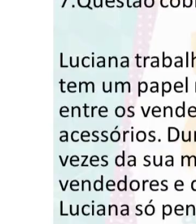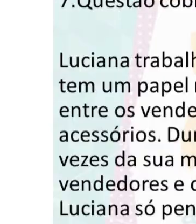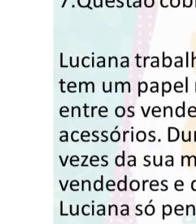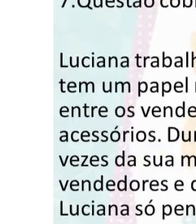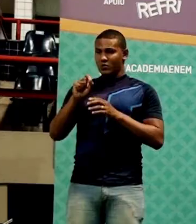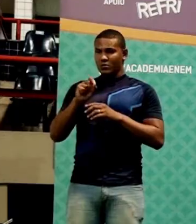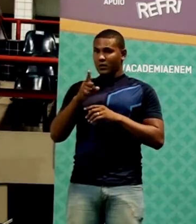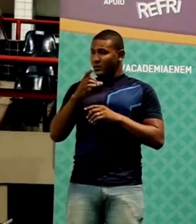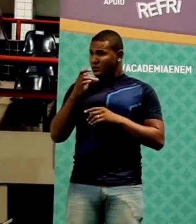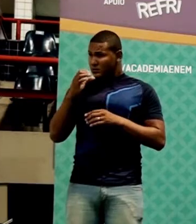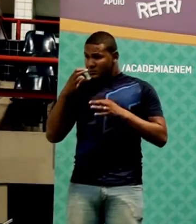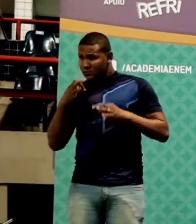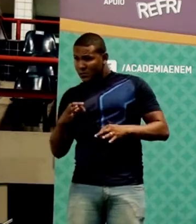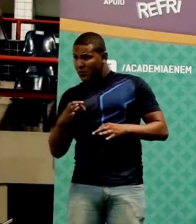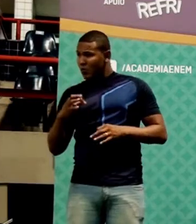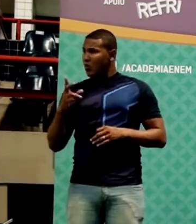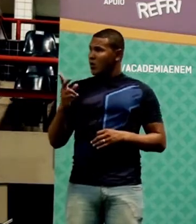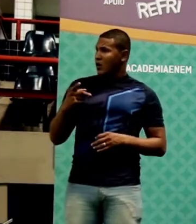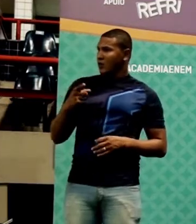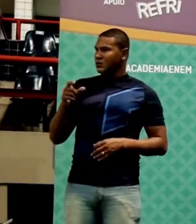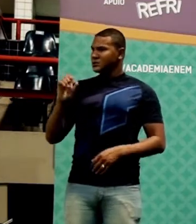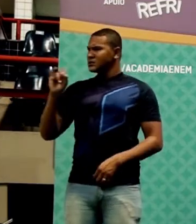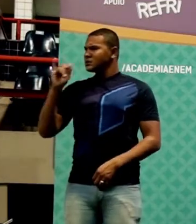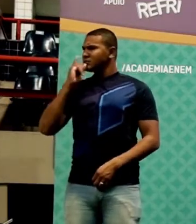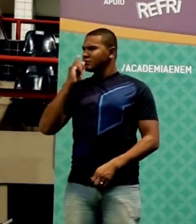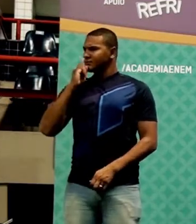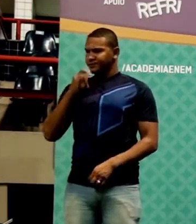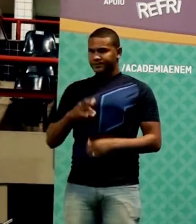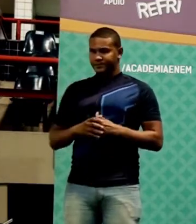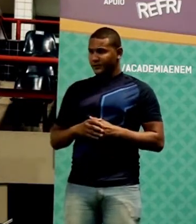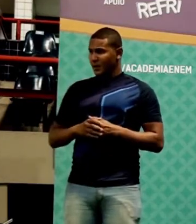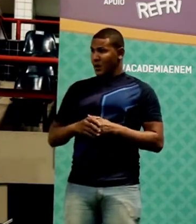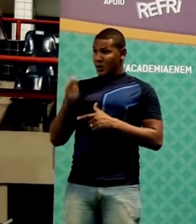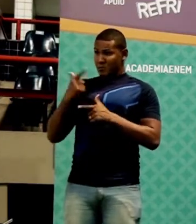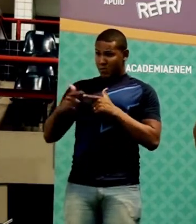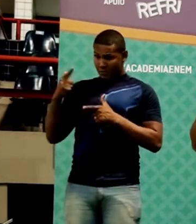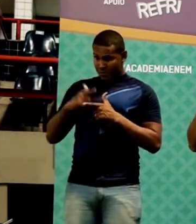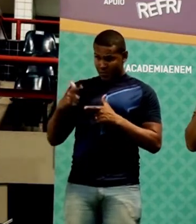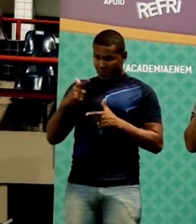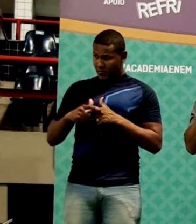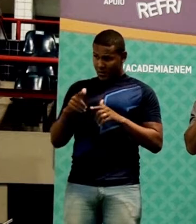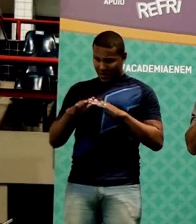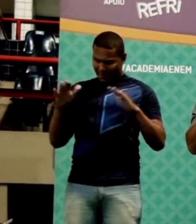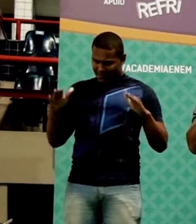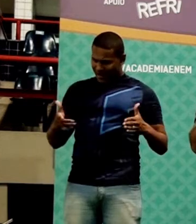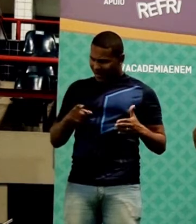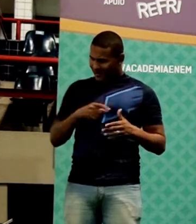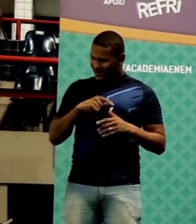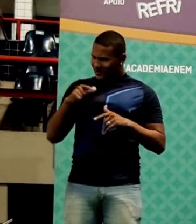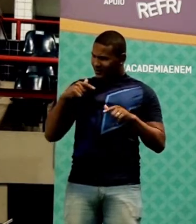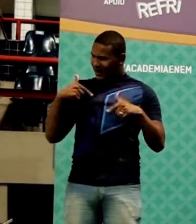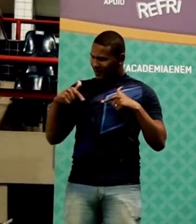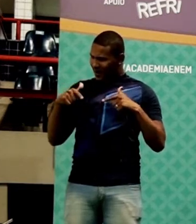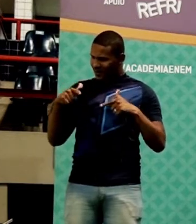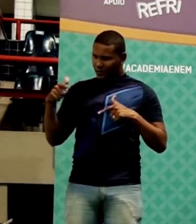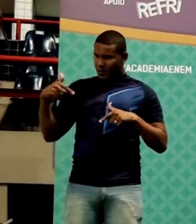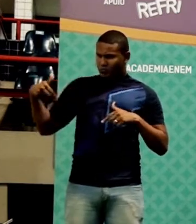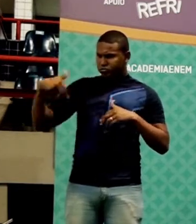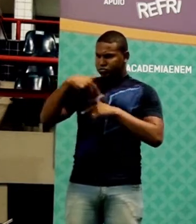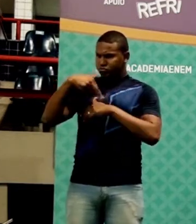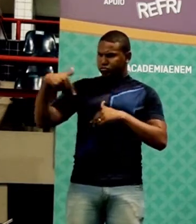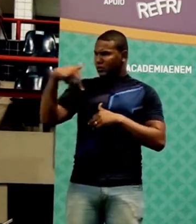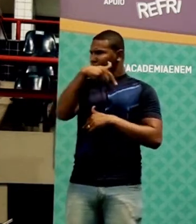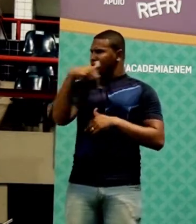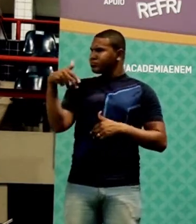problema do trabalho, se ela caminha várias vezes, se ela se desloca várias vezes, o que foi que nós falamos